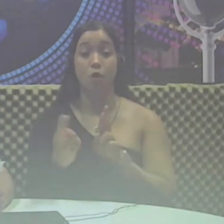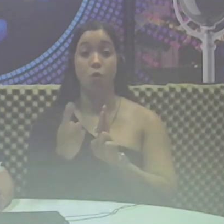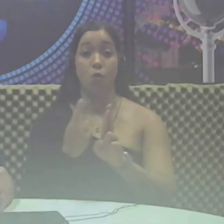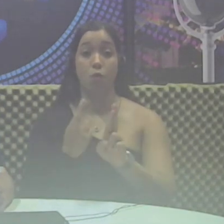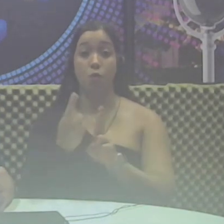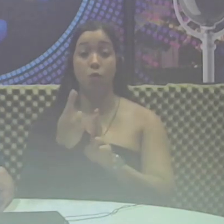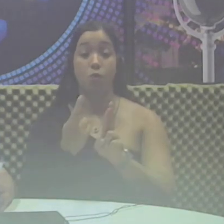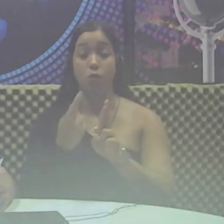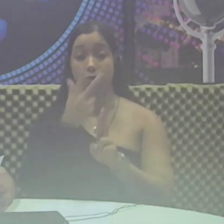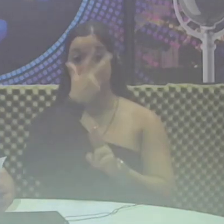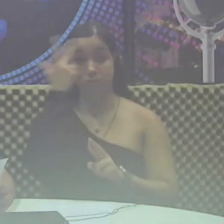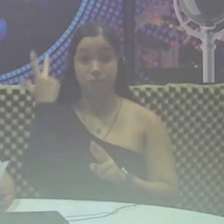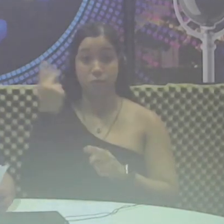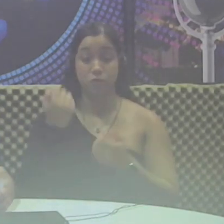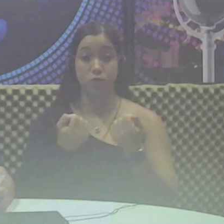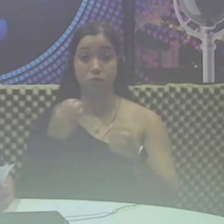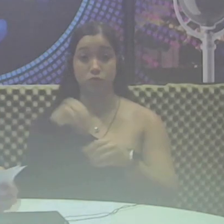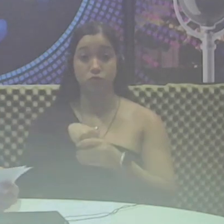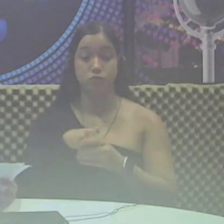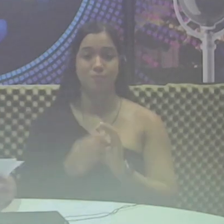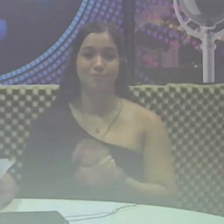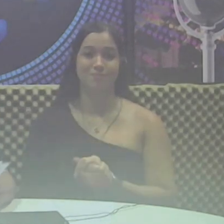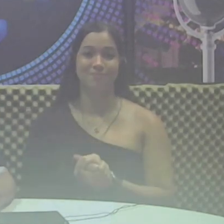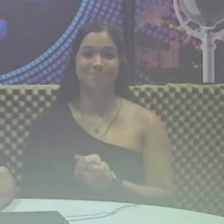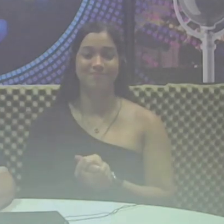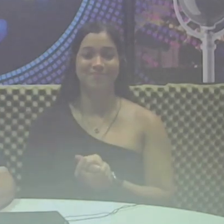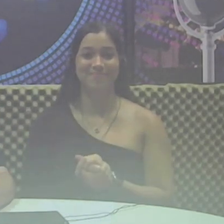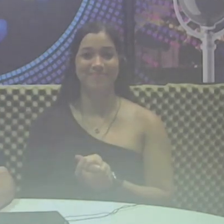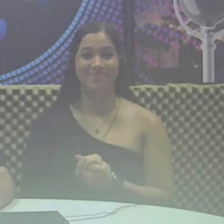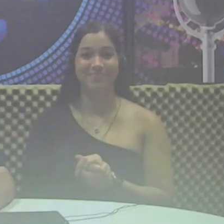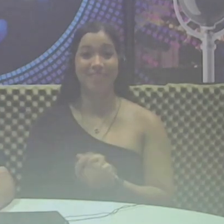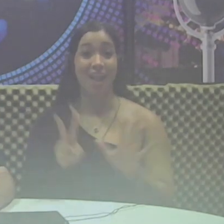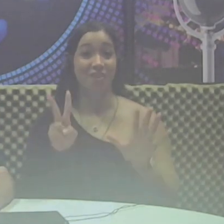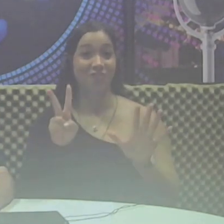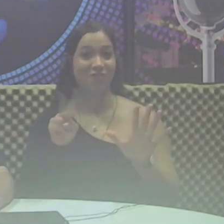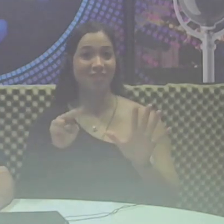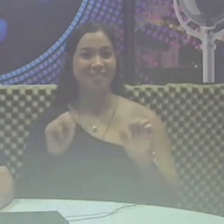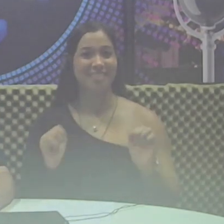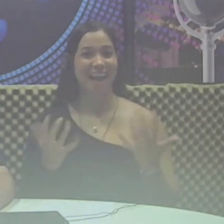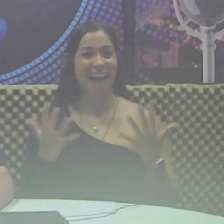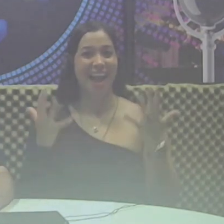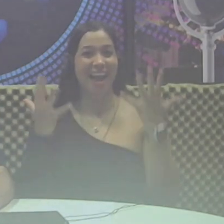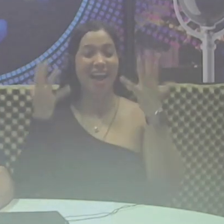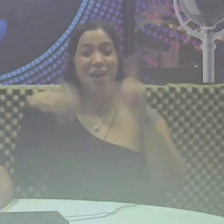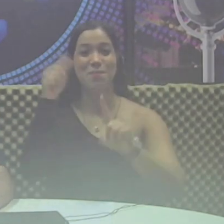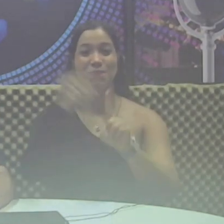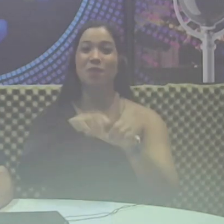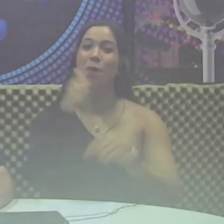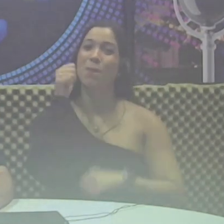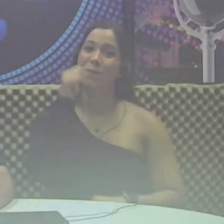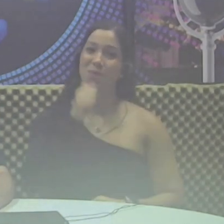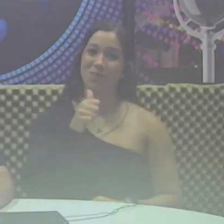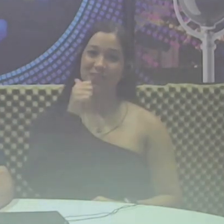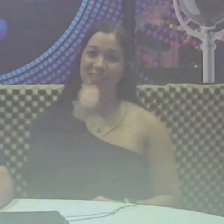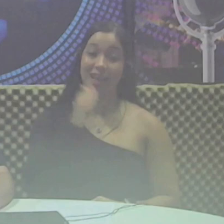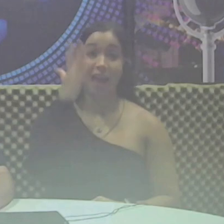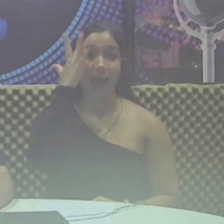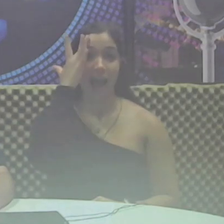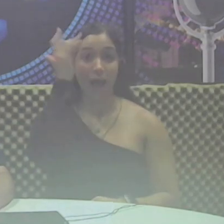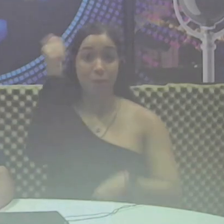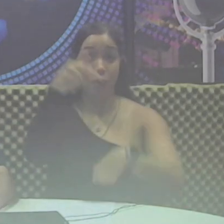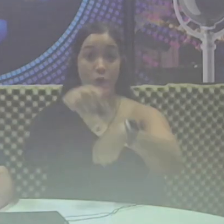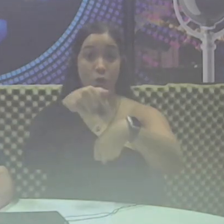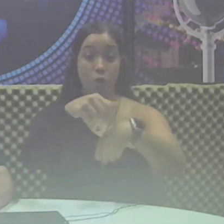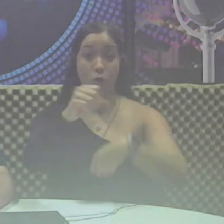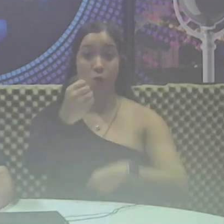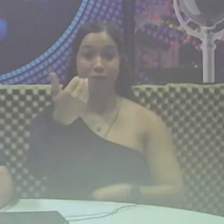com passageiros. Fim de semana com comemorações pelo Mês da Mulher. Amanhã, às 8h30 da